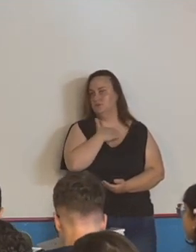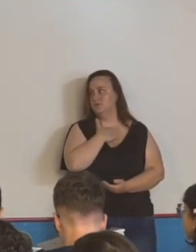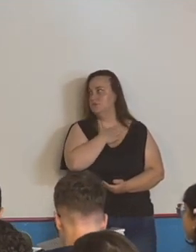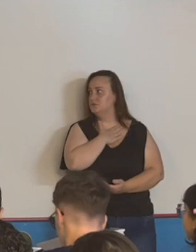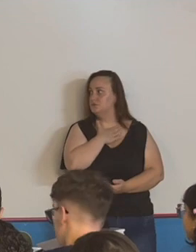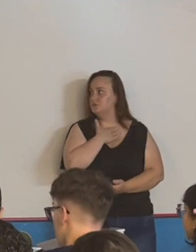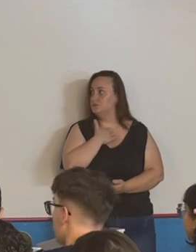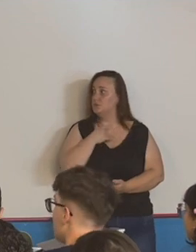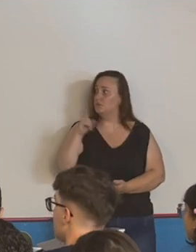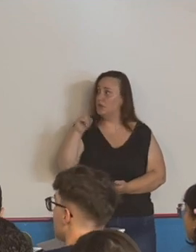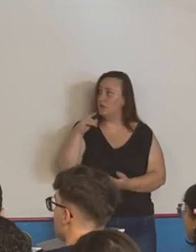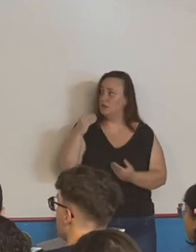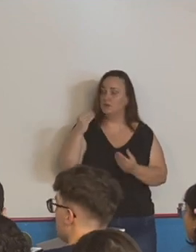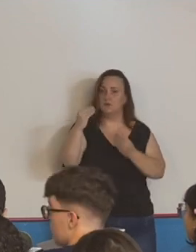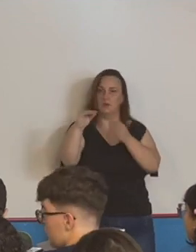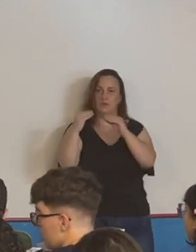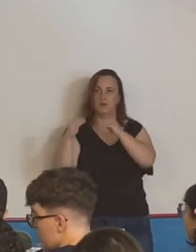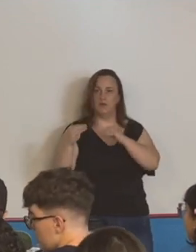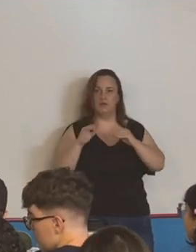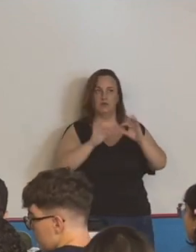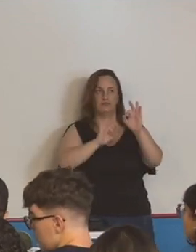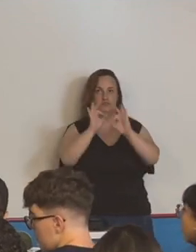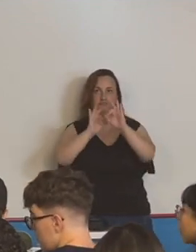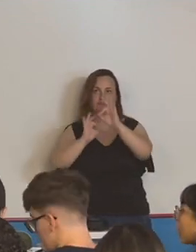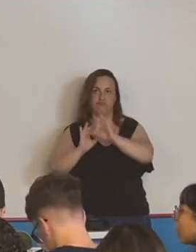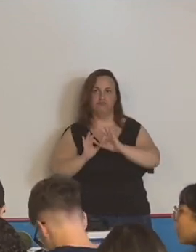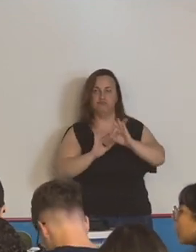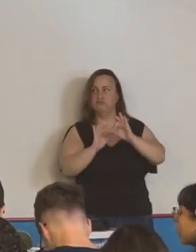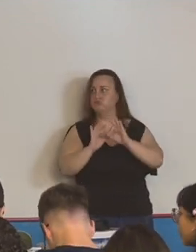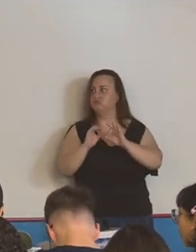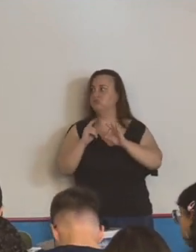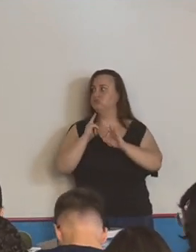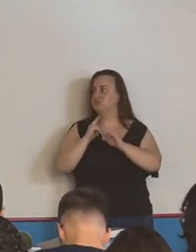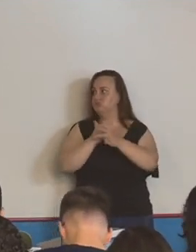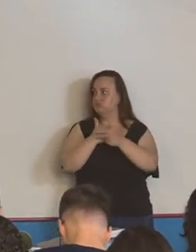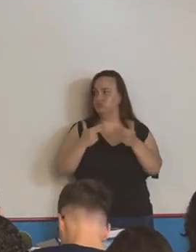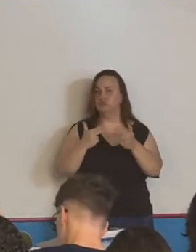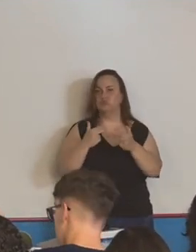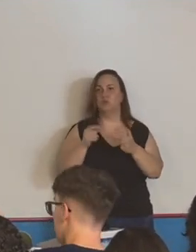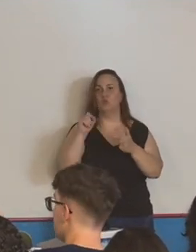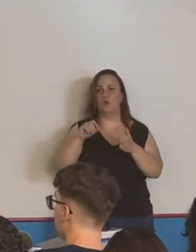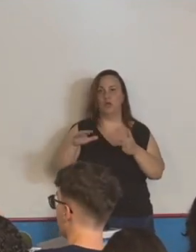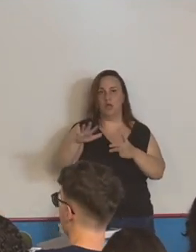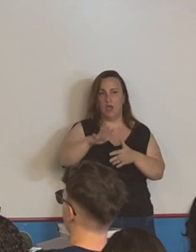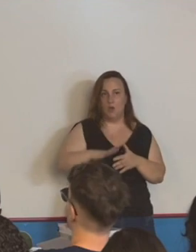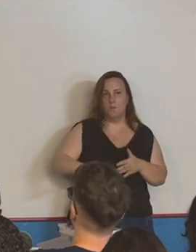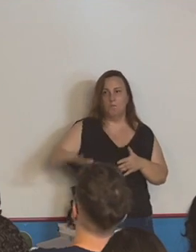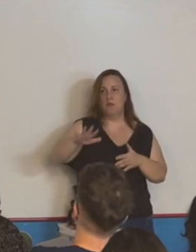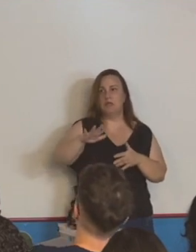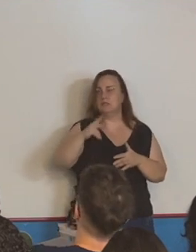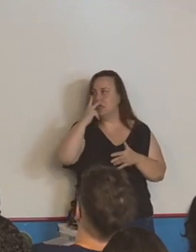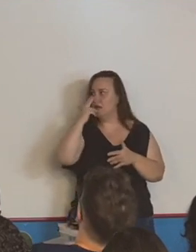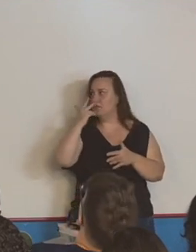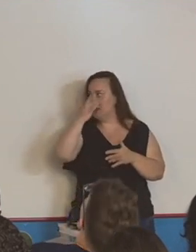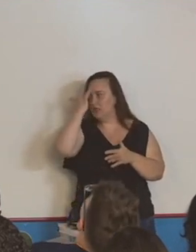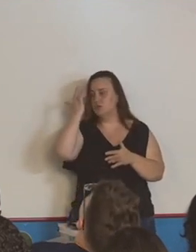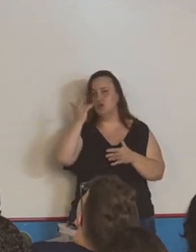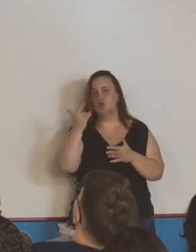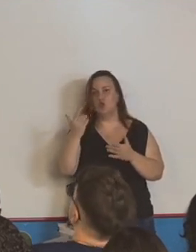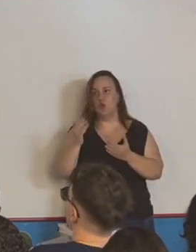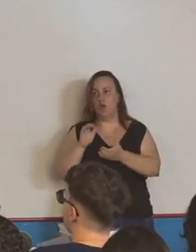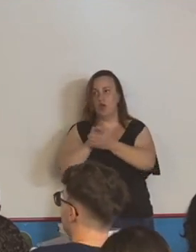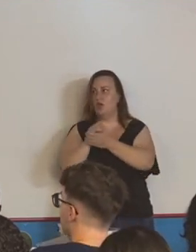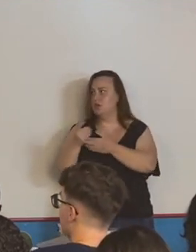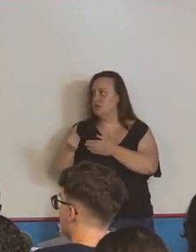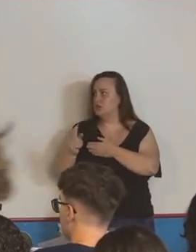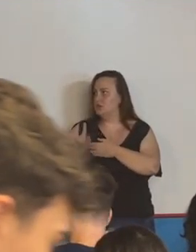E ali eu coloco objetos, né? Tem um objeto, né, como se fosse uma sala de um casal, né? Tem